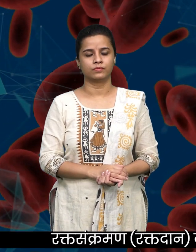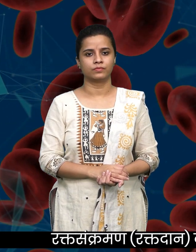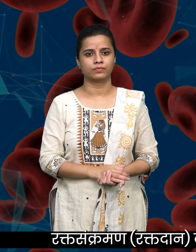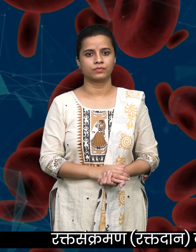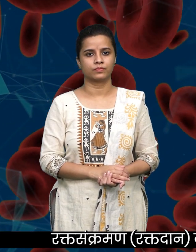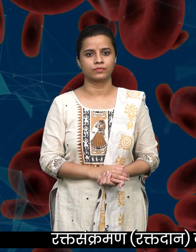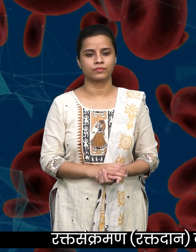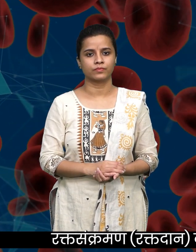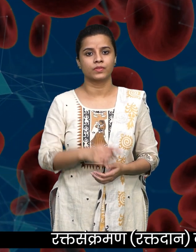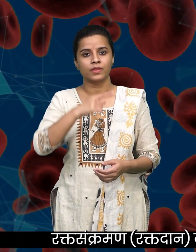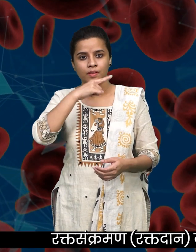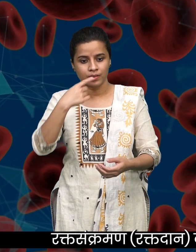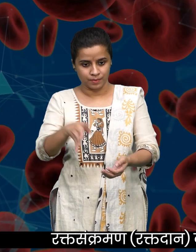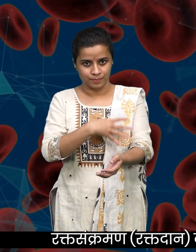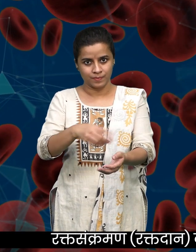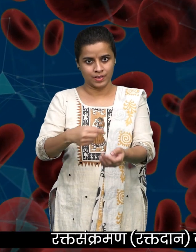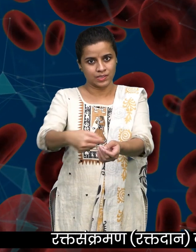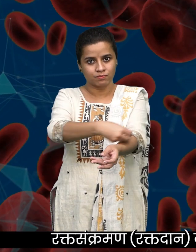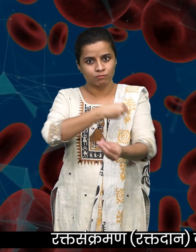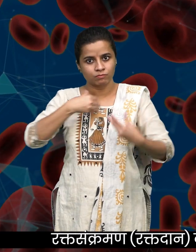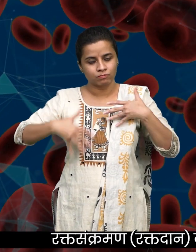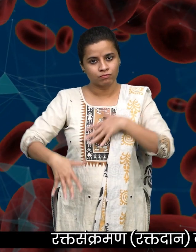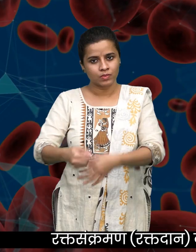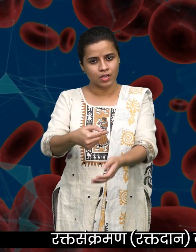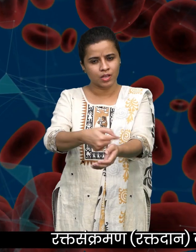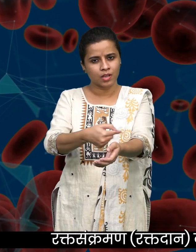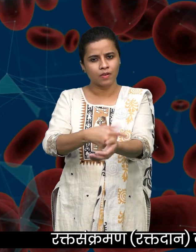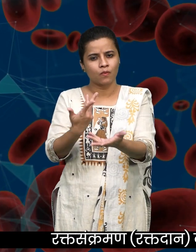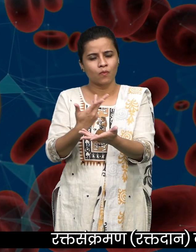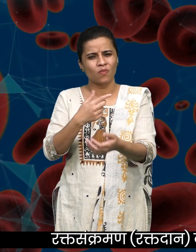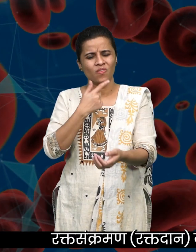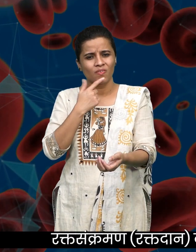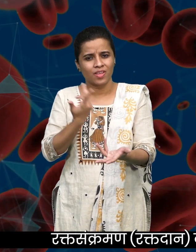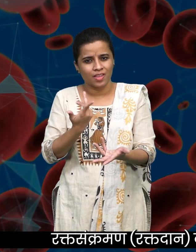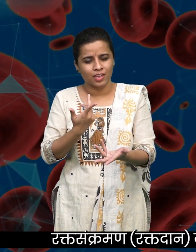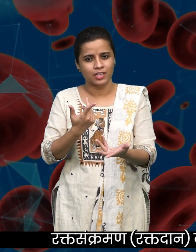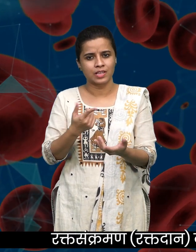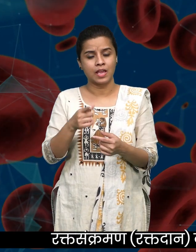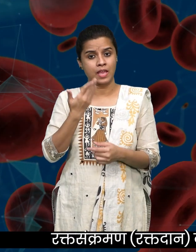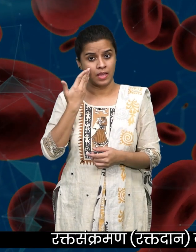रक्तसंक्रमण रक्तदान करताना रक्तगट जुळल्यानंतरच ते केले जातात.